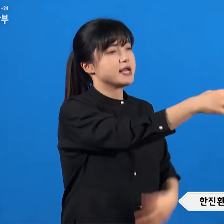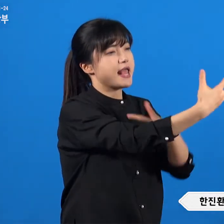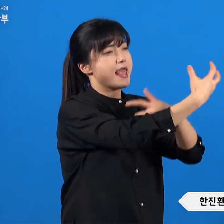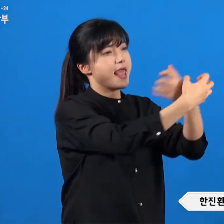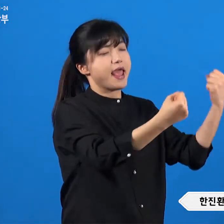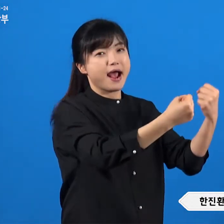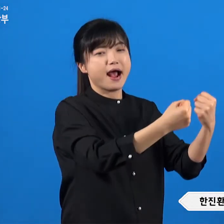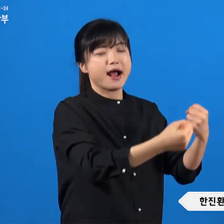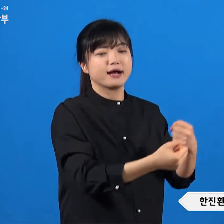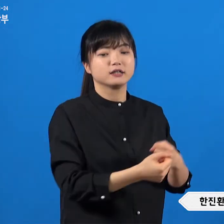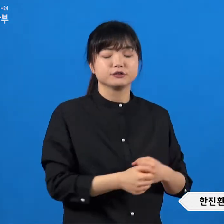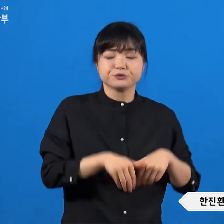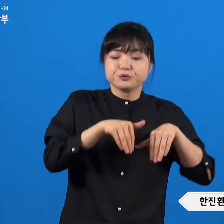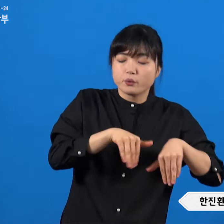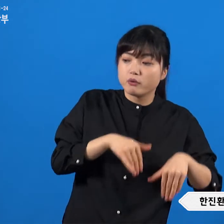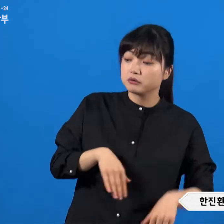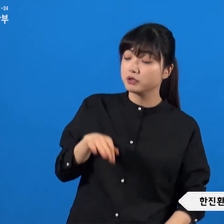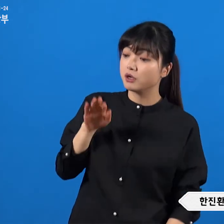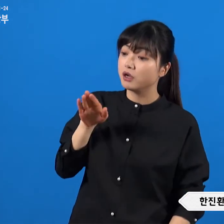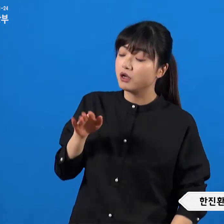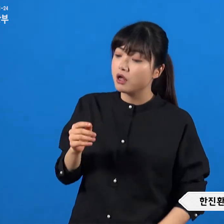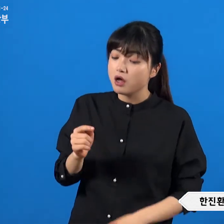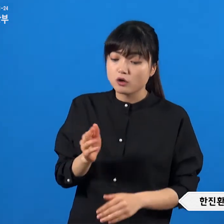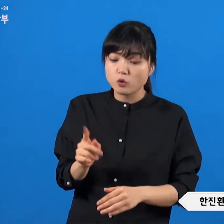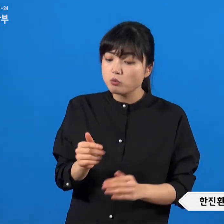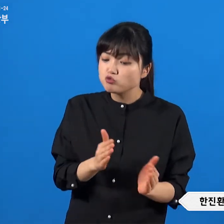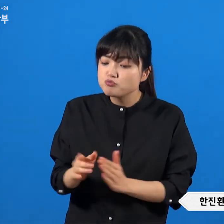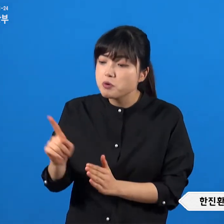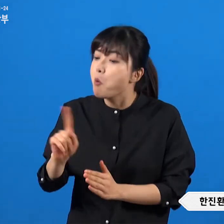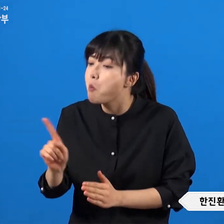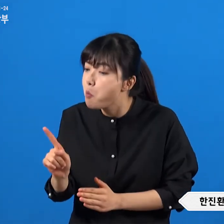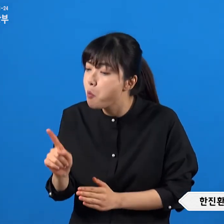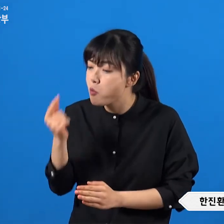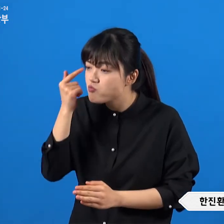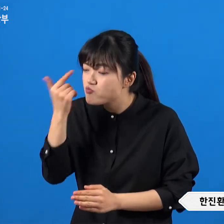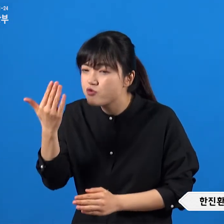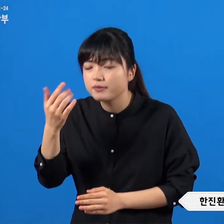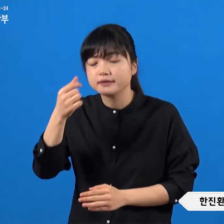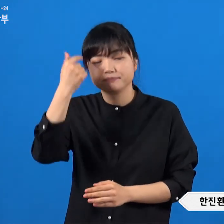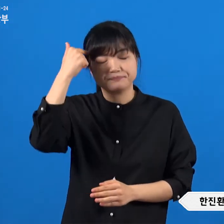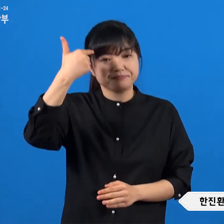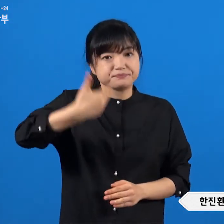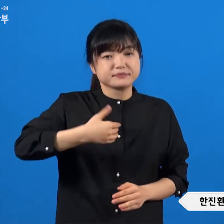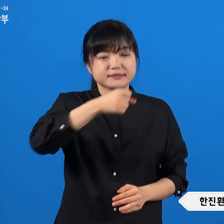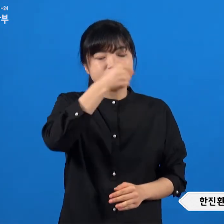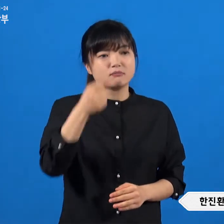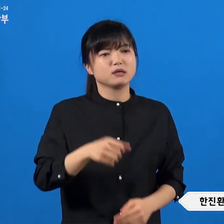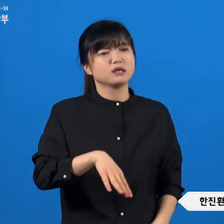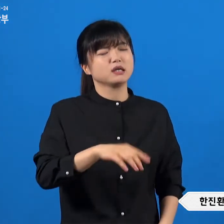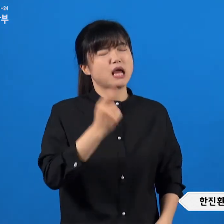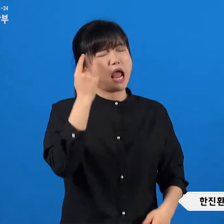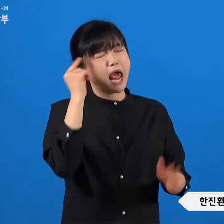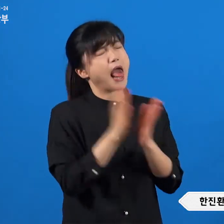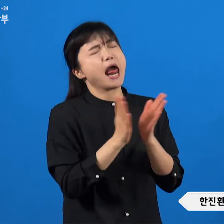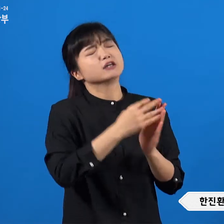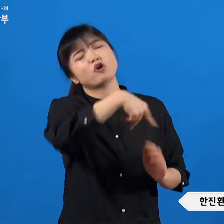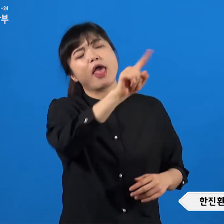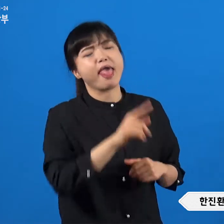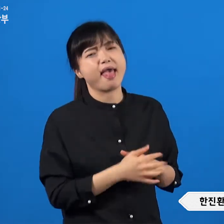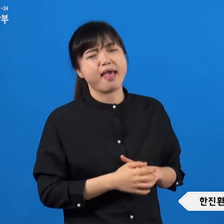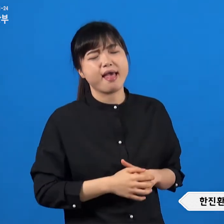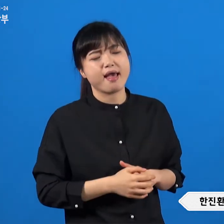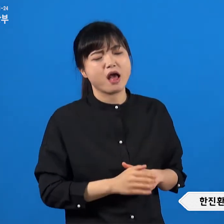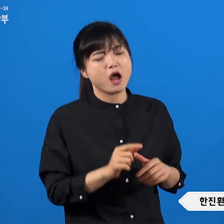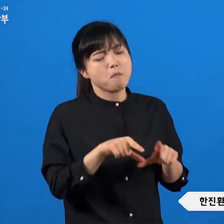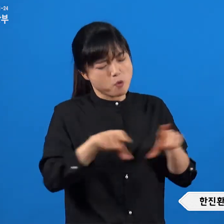하는데 식당 종업원이 테이블 세팅을 어떻게 할까요? 묻습니다. 장로님이 어떻게 하기는 어떻게 해,